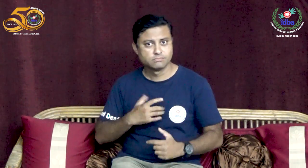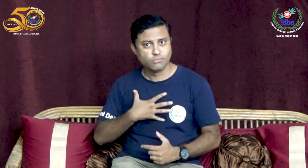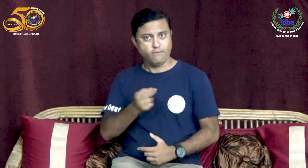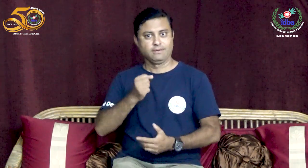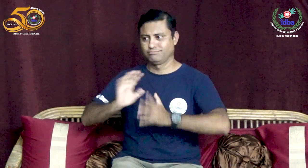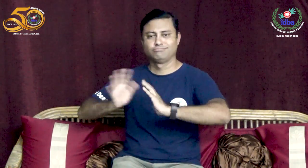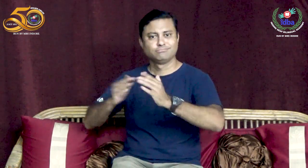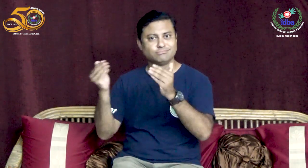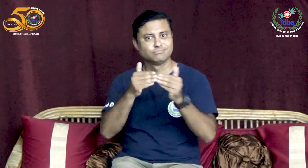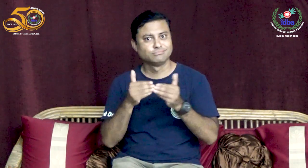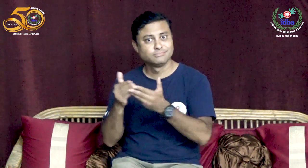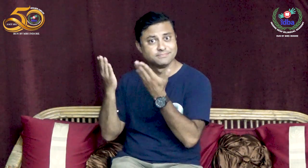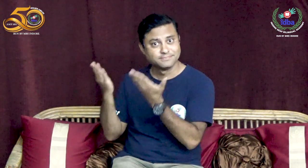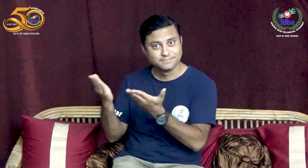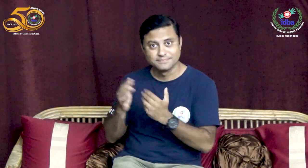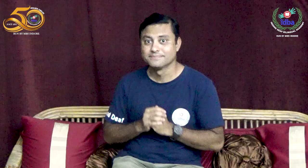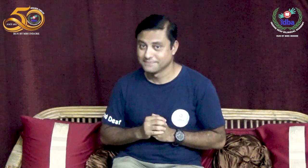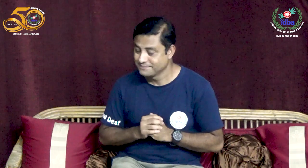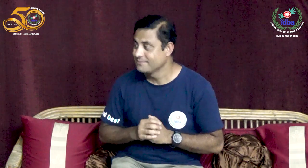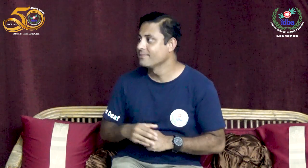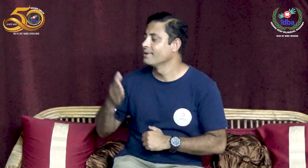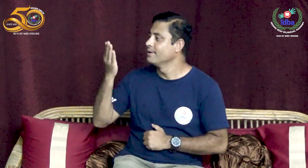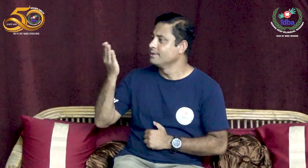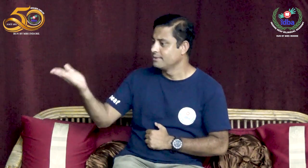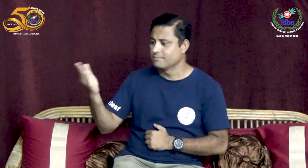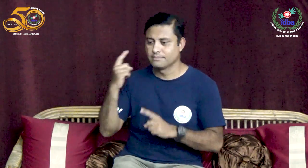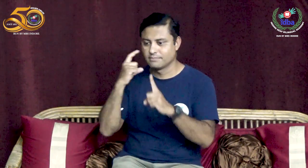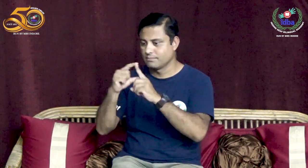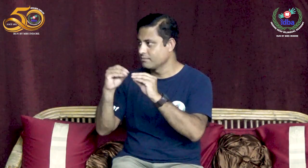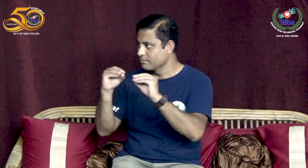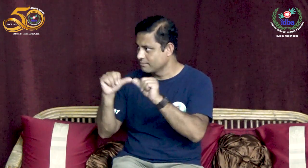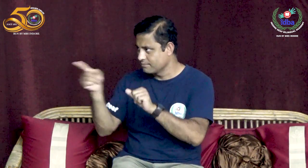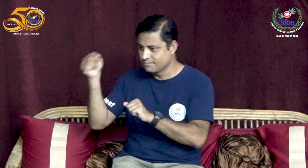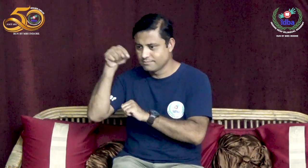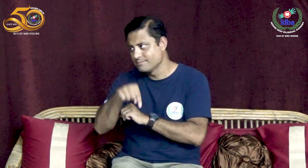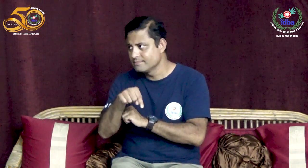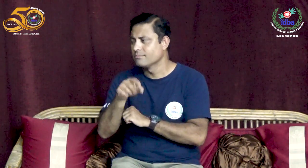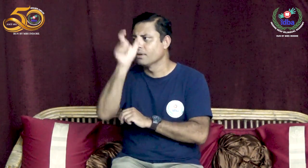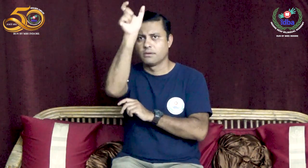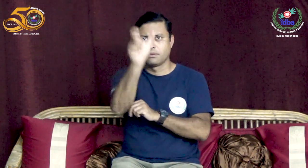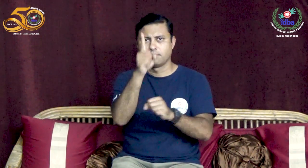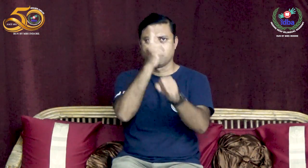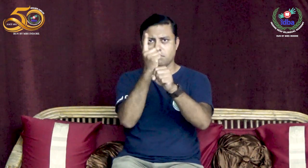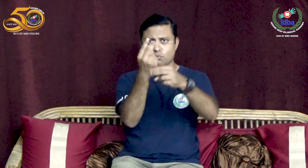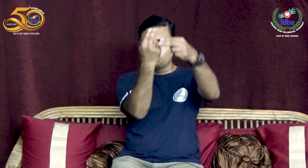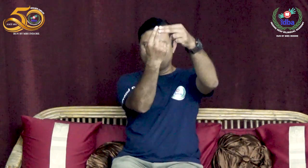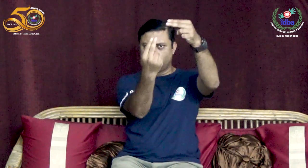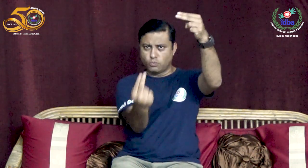फ़र्क नहीं पड़ता। बट जो कॉन्फिडेंस इन्हें साइंस से आया, उस कॉन्फिडेंस की ये बात कर रहे हैं। जब आप IDBA में आए, जब टीचर्स